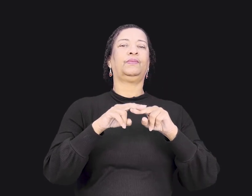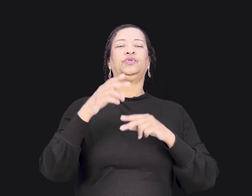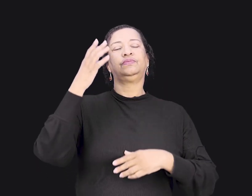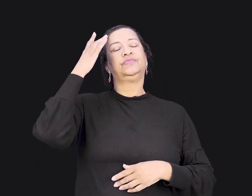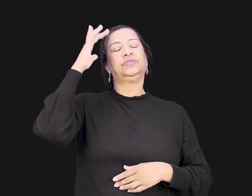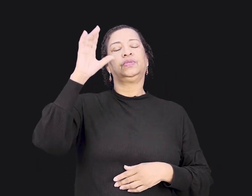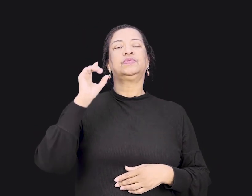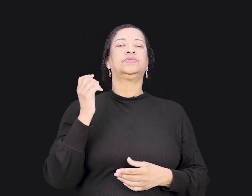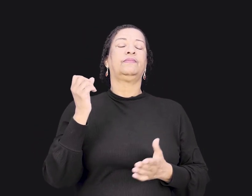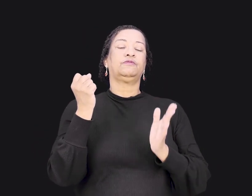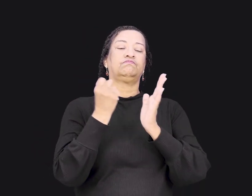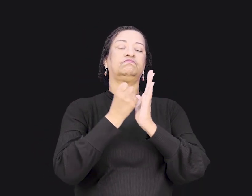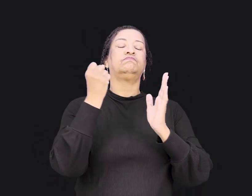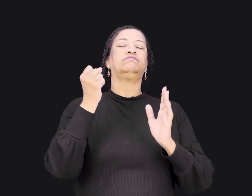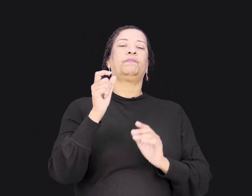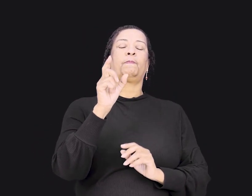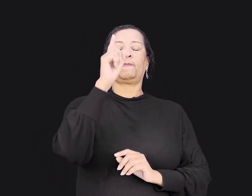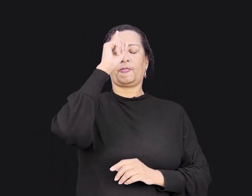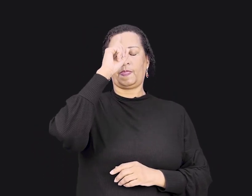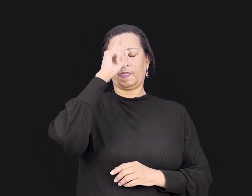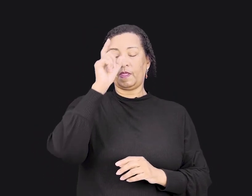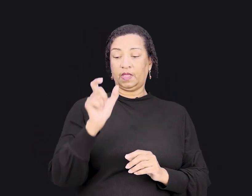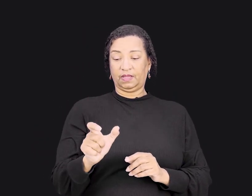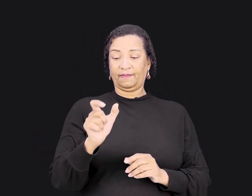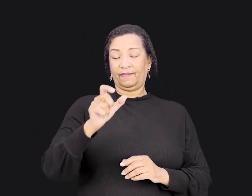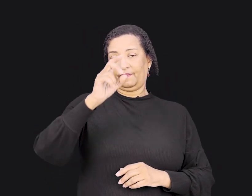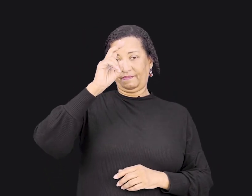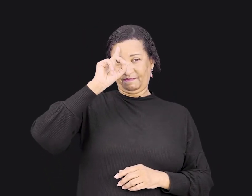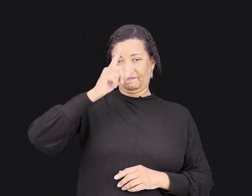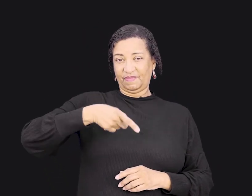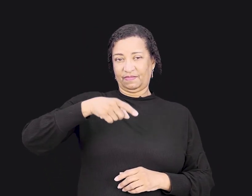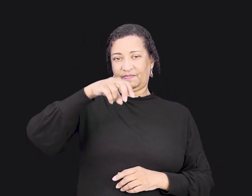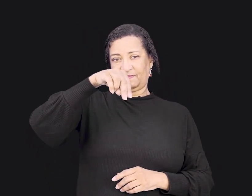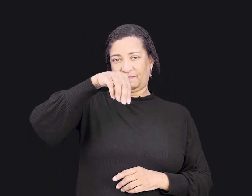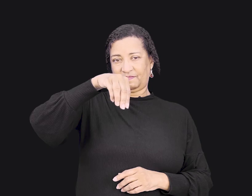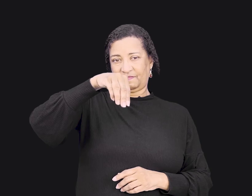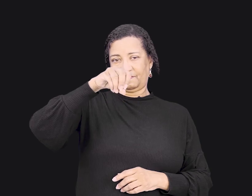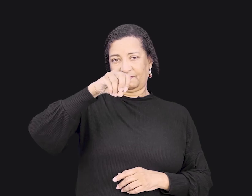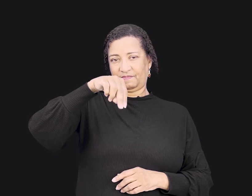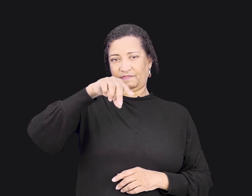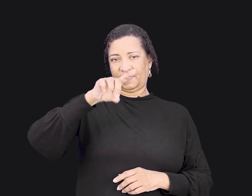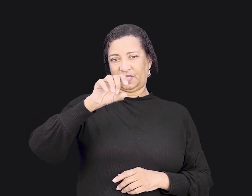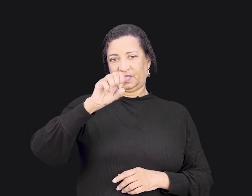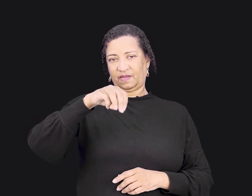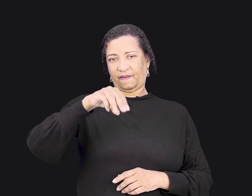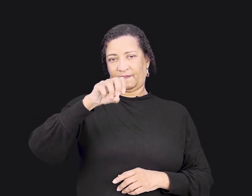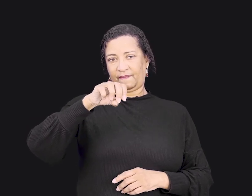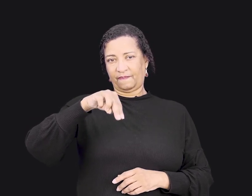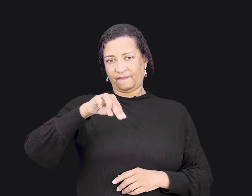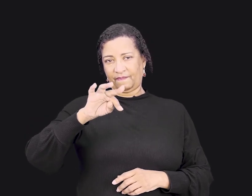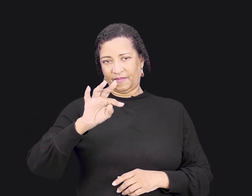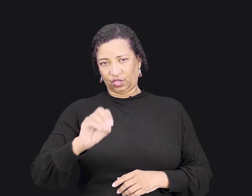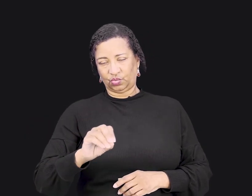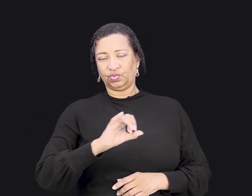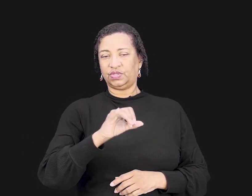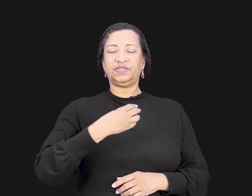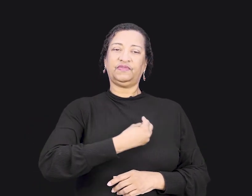da palavra mandamento. Se vivêssemos numa monarquia, talvez entenderíamos melhor o que mandamento